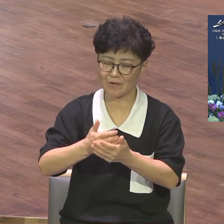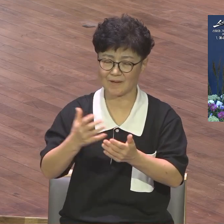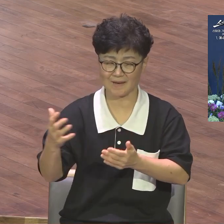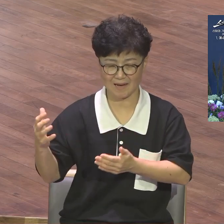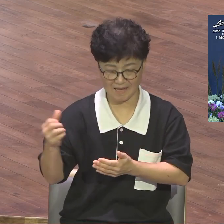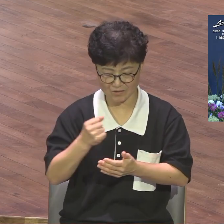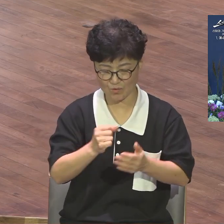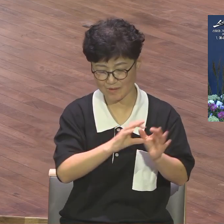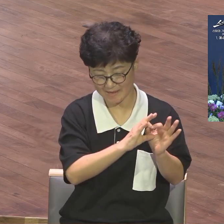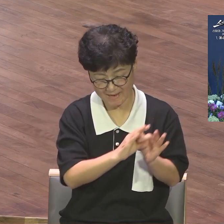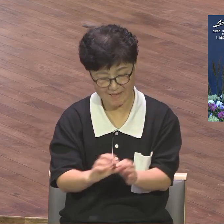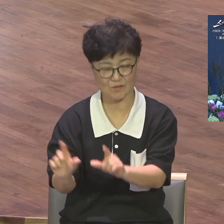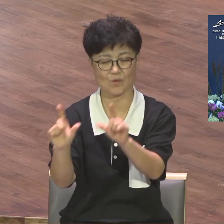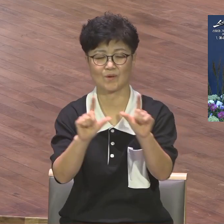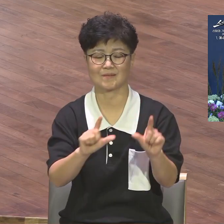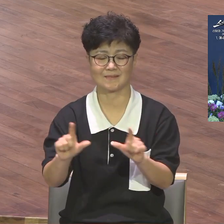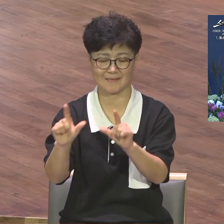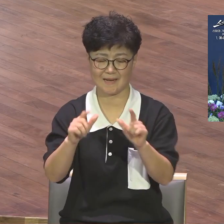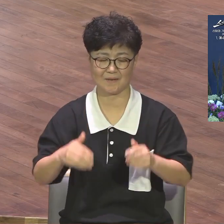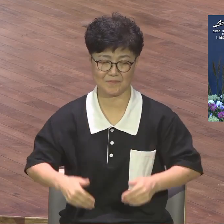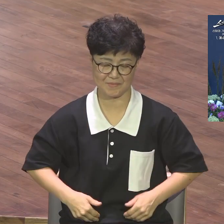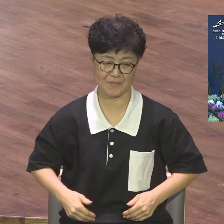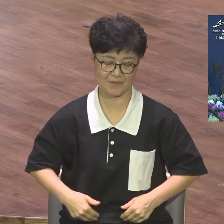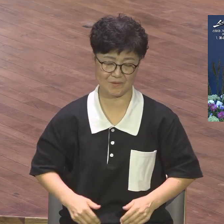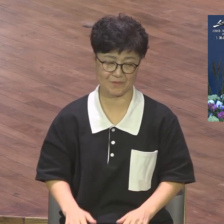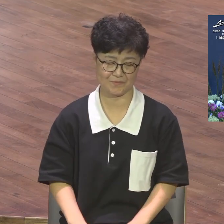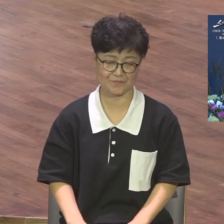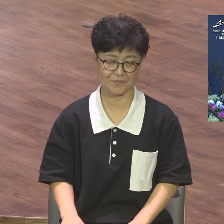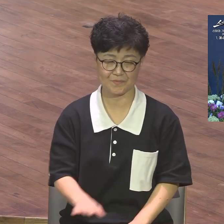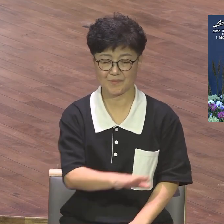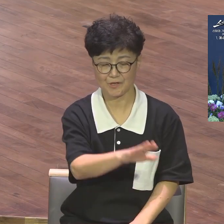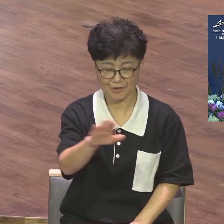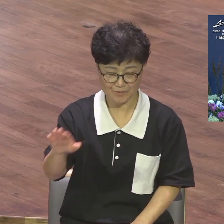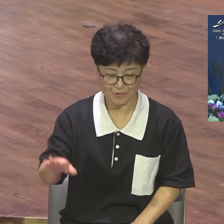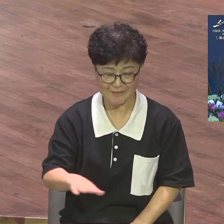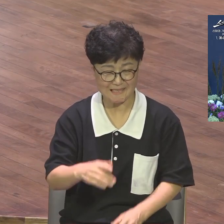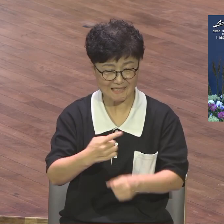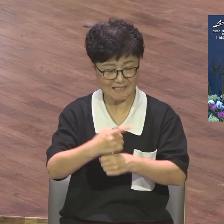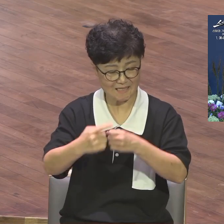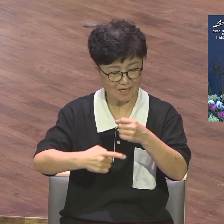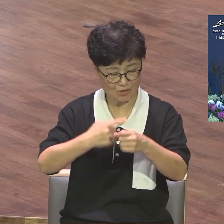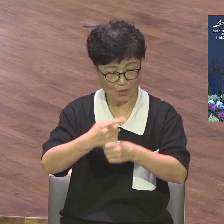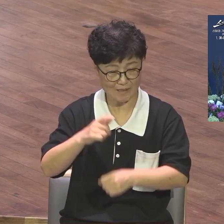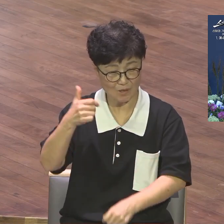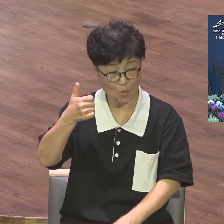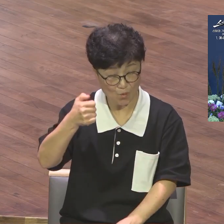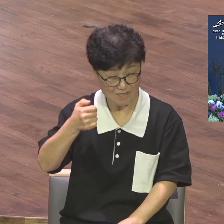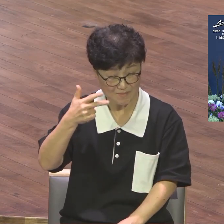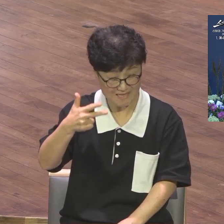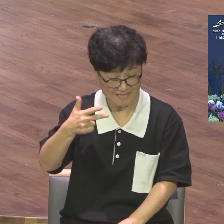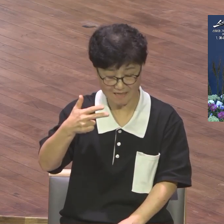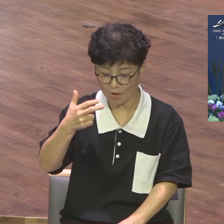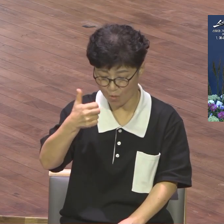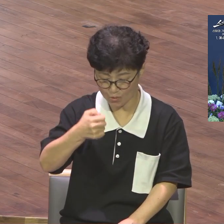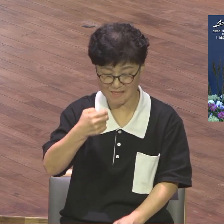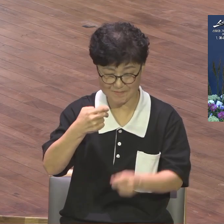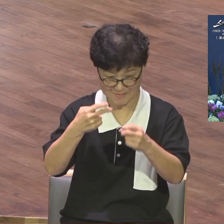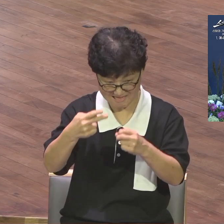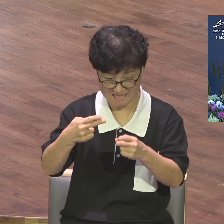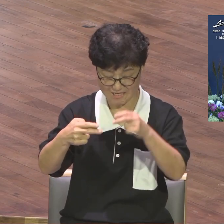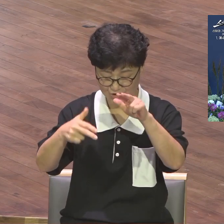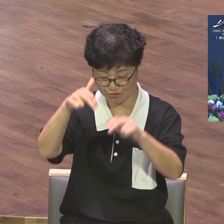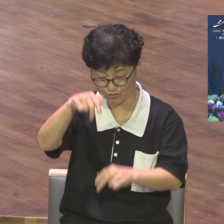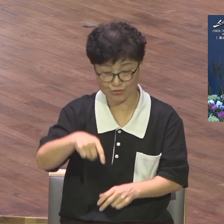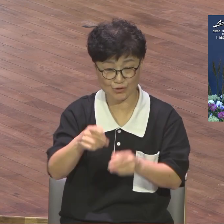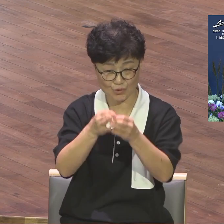되지 않겠습니까? 여러분들 52주 강단에서 선포되어지는 하나님 말씀에 즉시로 속히 순종함으로